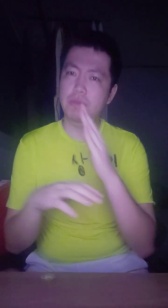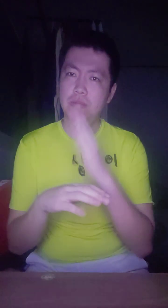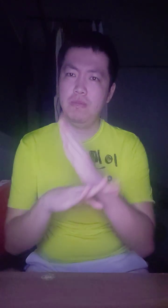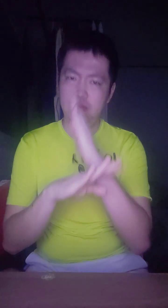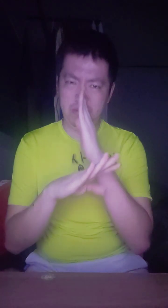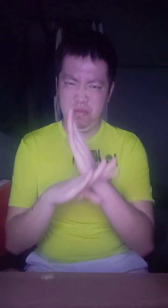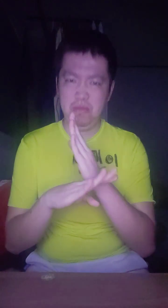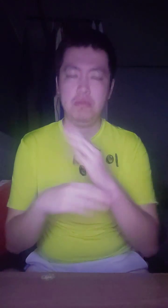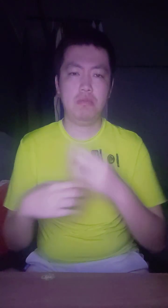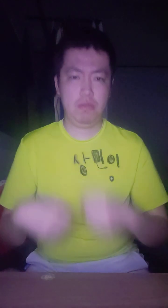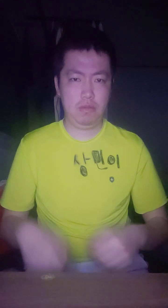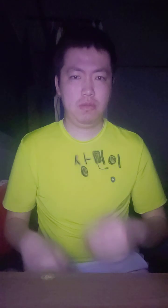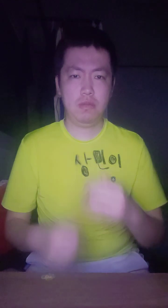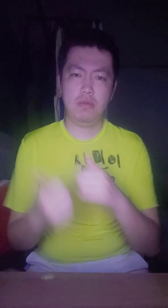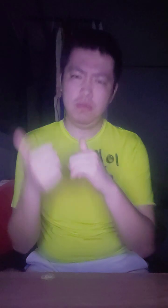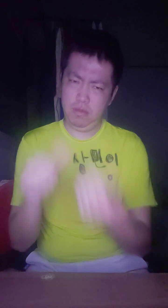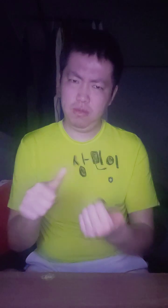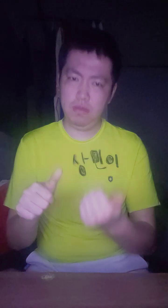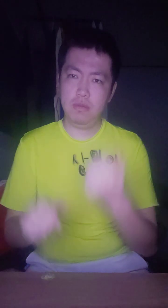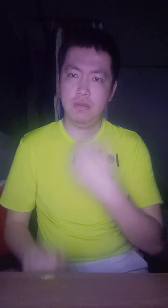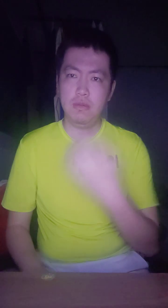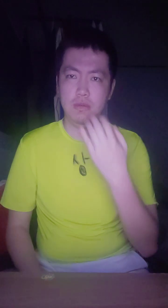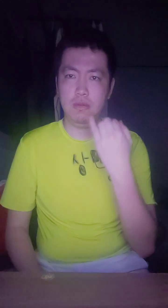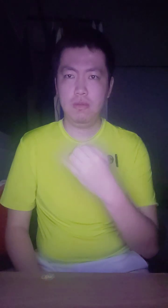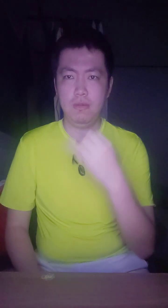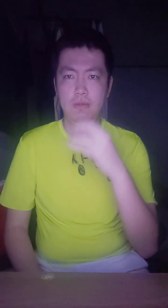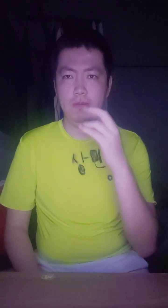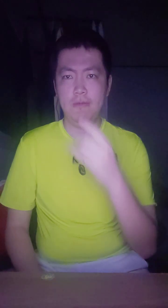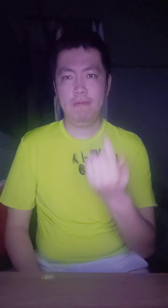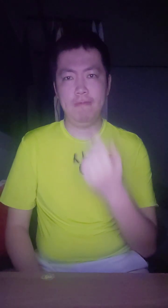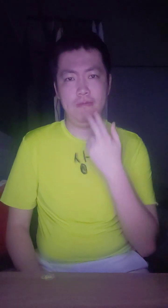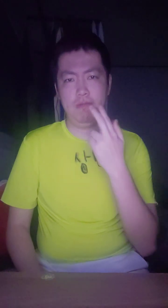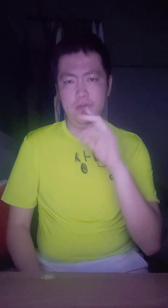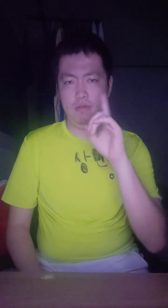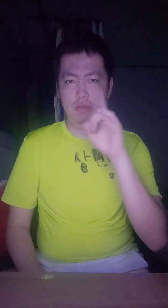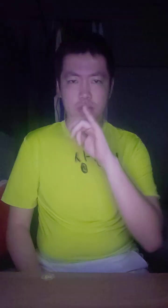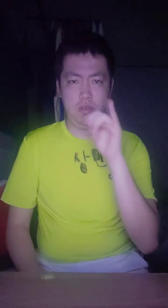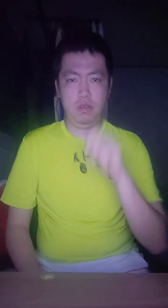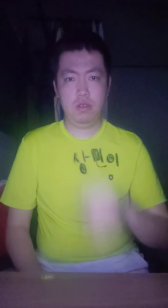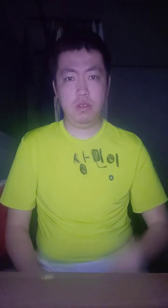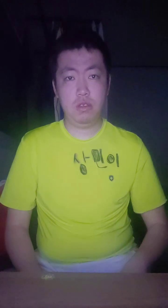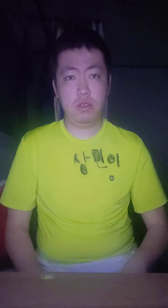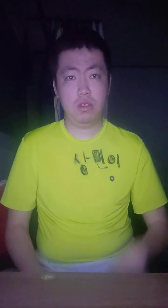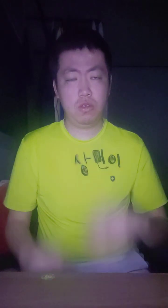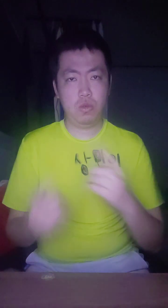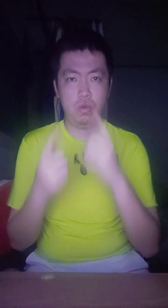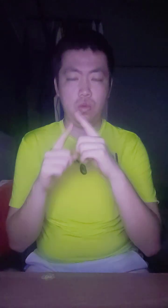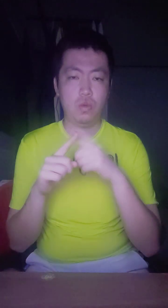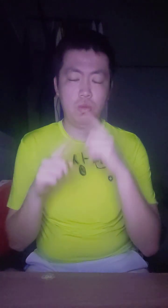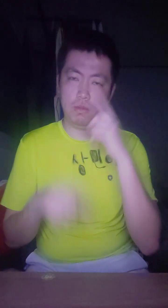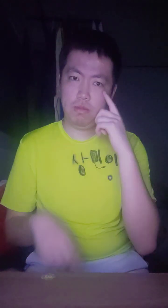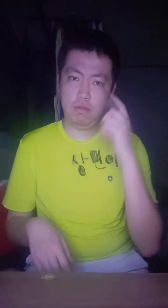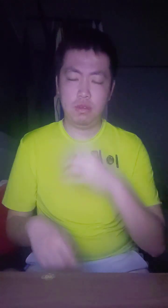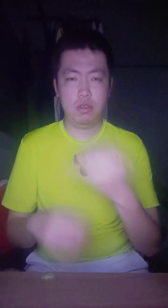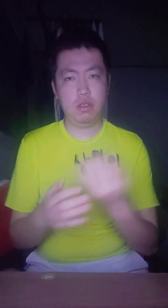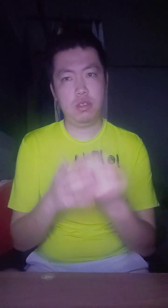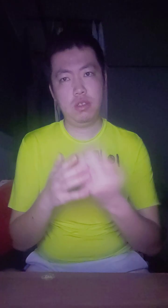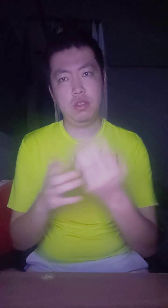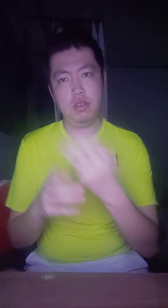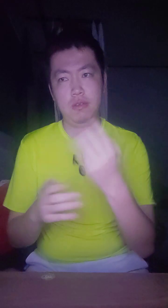못하게 막아버리면 사망에 이르기까지 할 수 있다는 게 이게 가장 큰 문제가 되겠습니다. 자, 혹시 기억하십니까? 지난해 11월이죠. 한